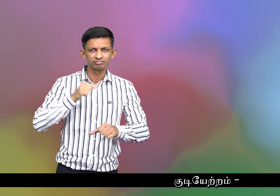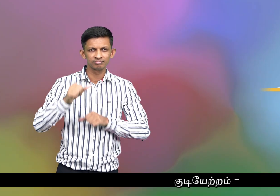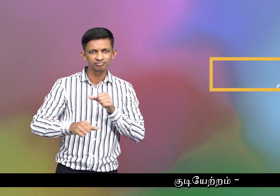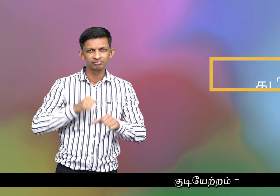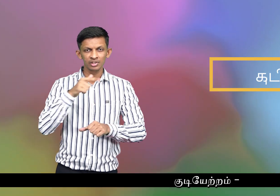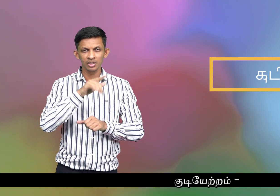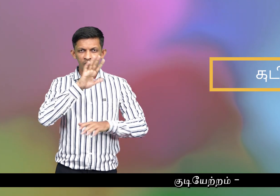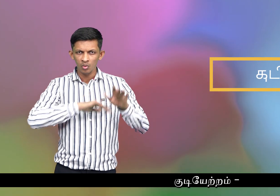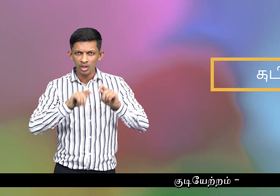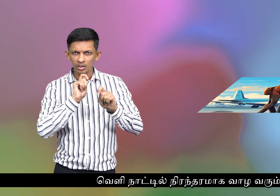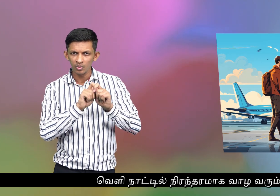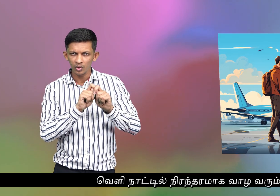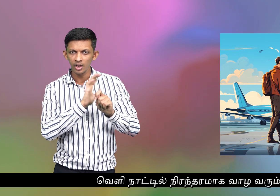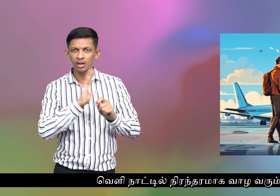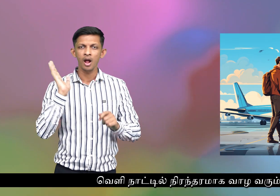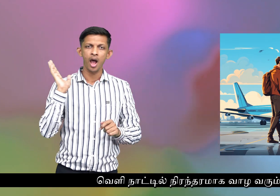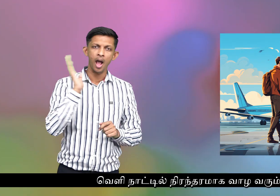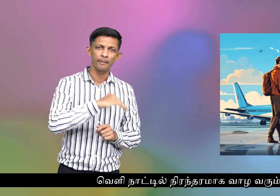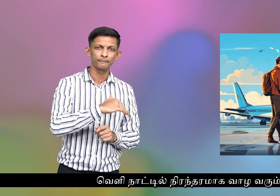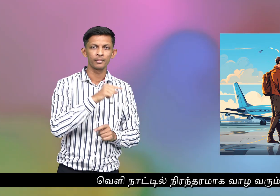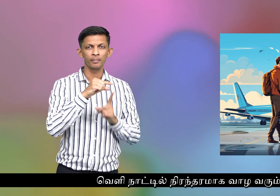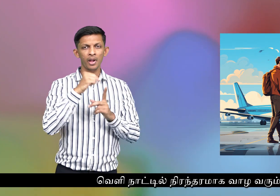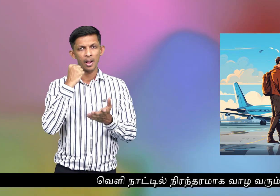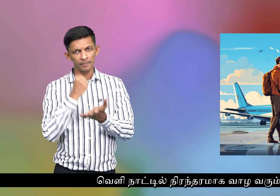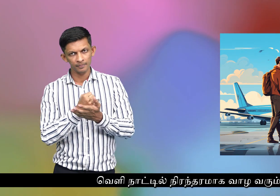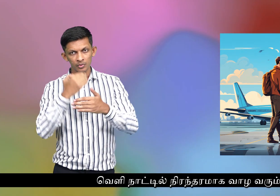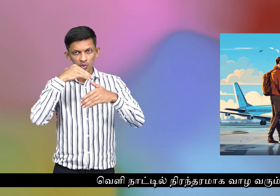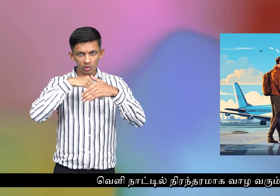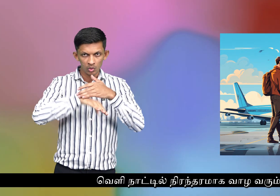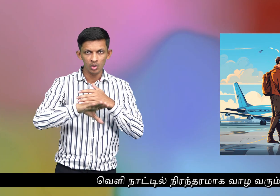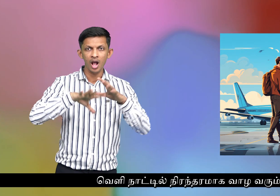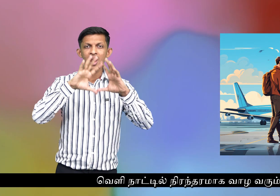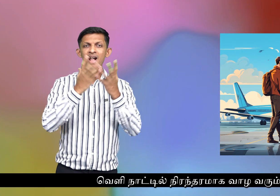குடியேற்றம் வெளிநாட்டில் நிரந்தரமாக வாழ வரும் செயல்.